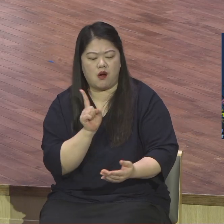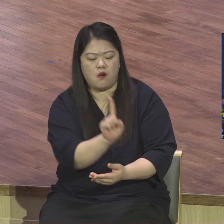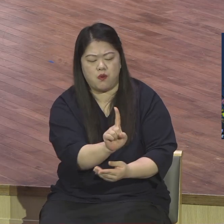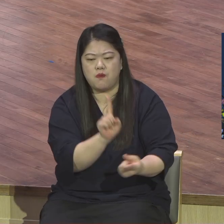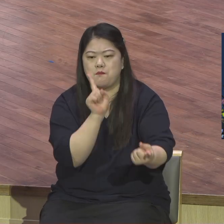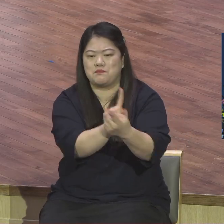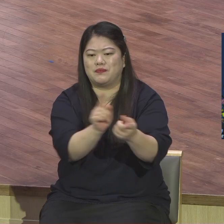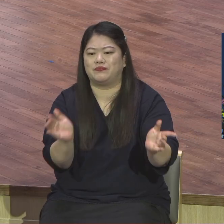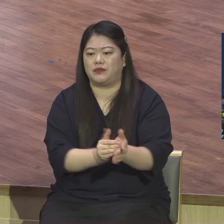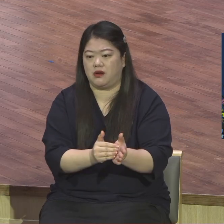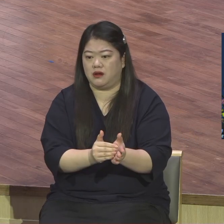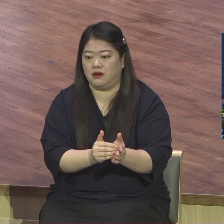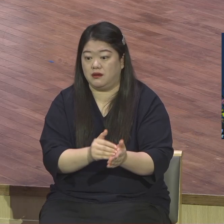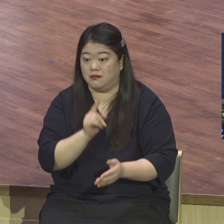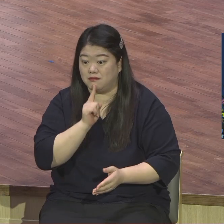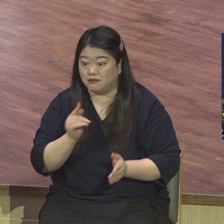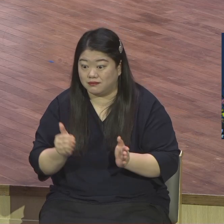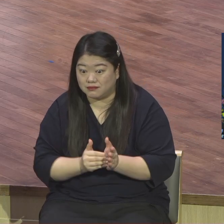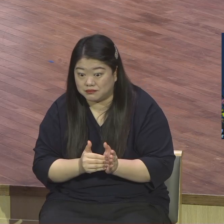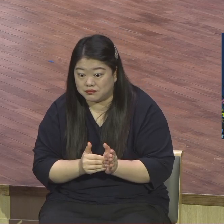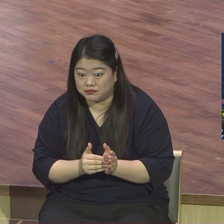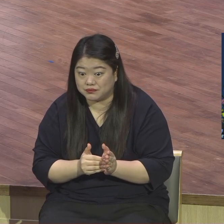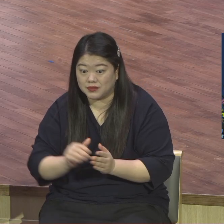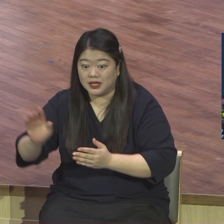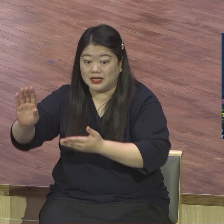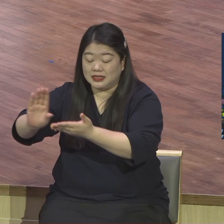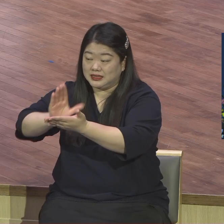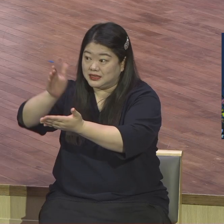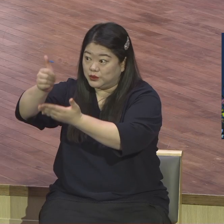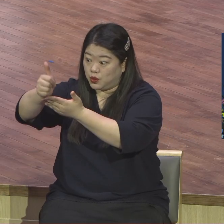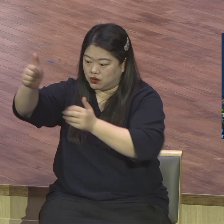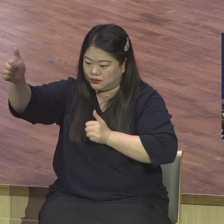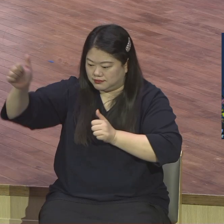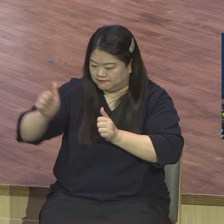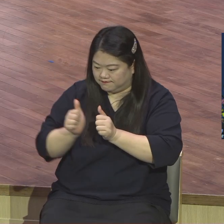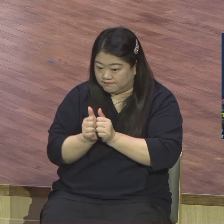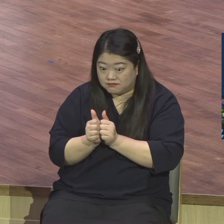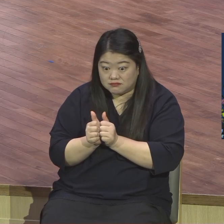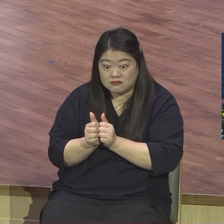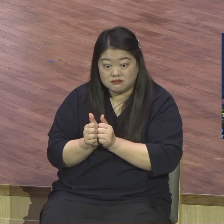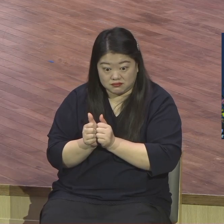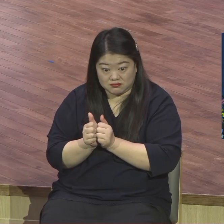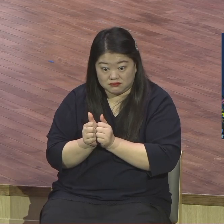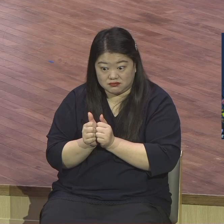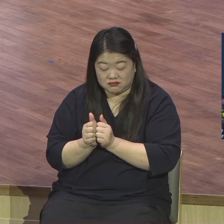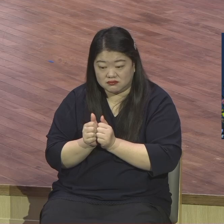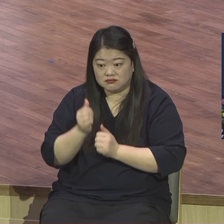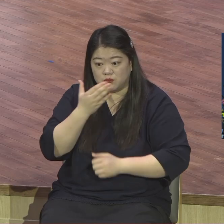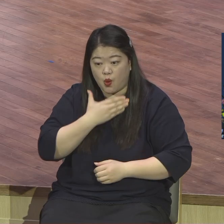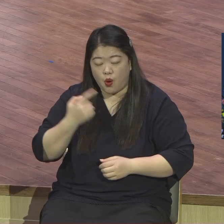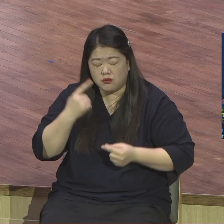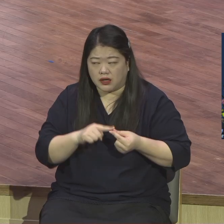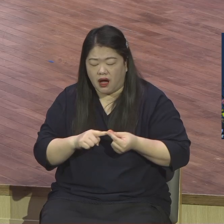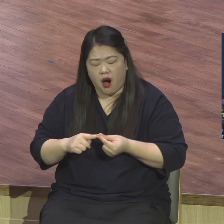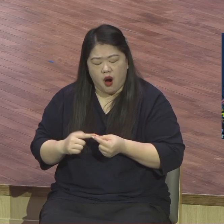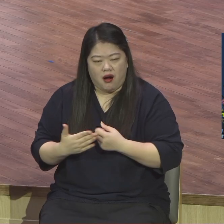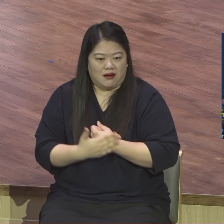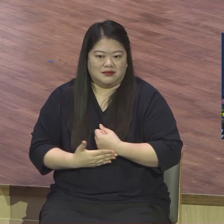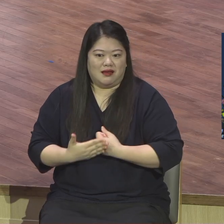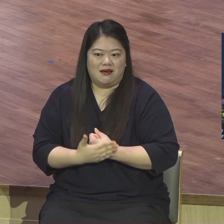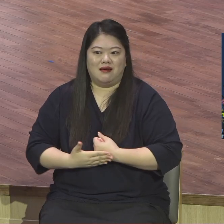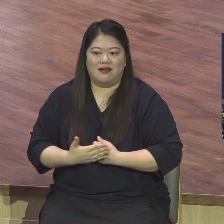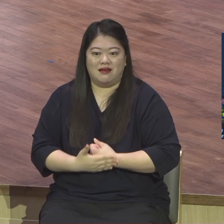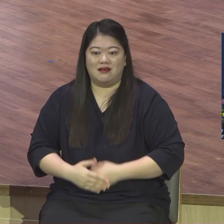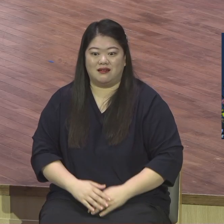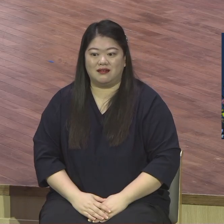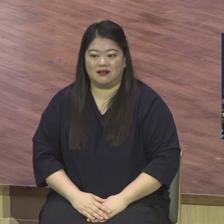안에 계신다라고 하는 이 사실, 그리스도가 내 안에 산다. 완전 복음 찬양입니다. 오늘 이